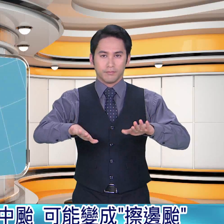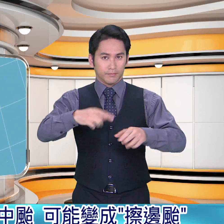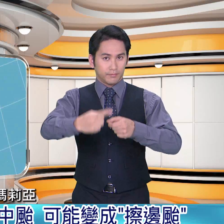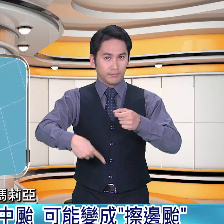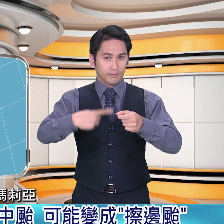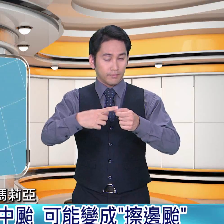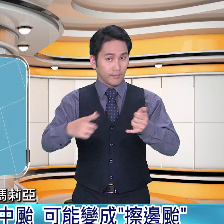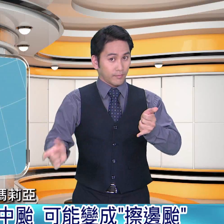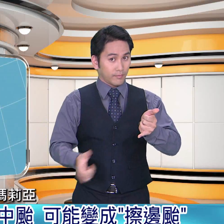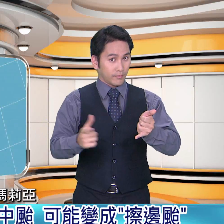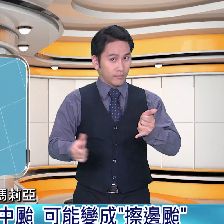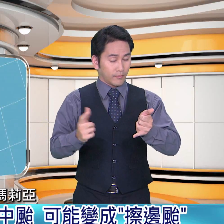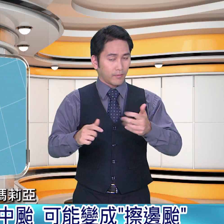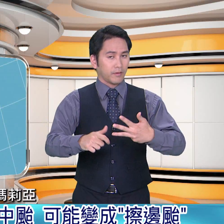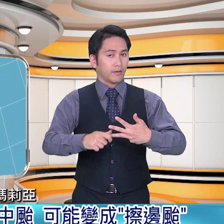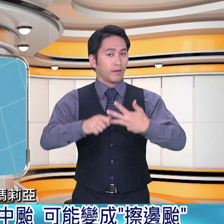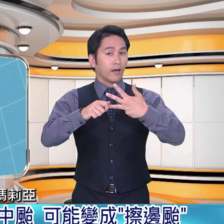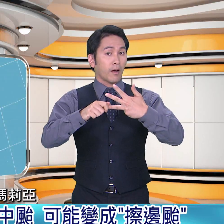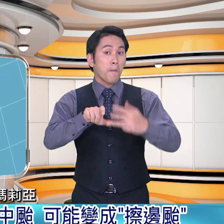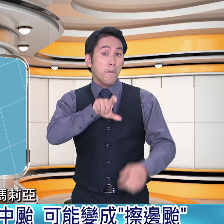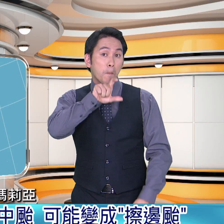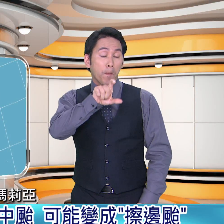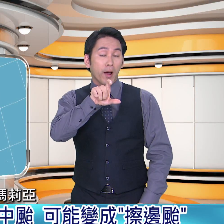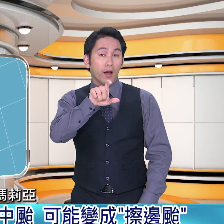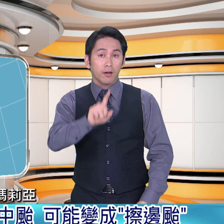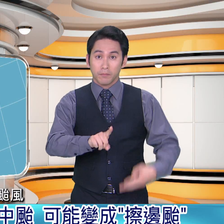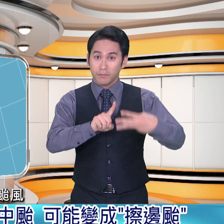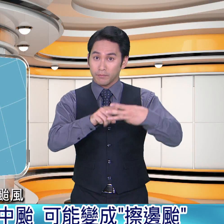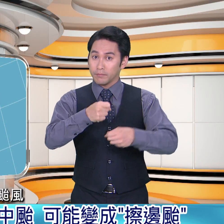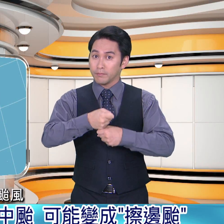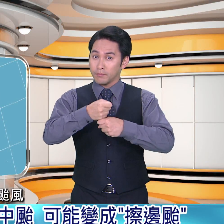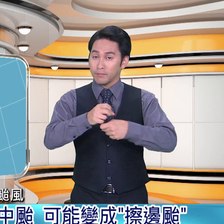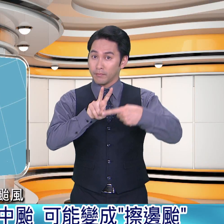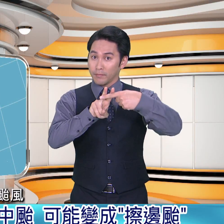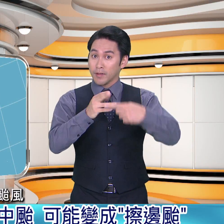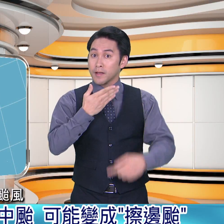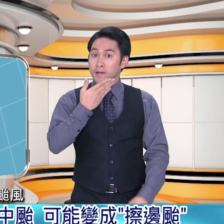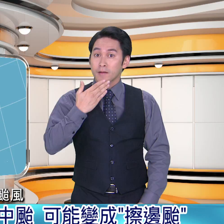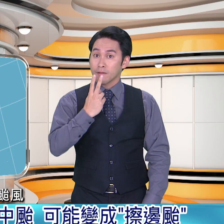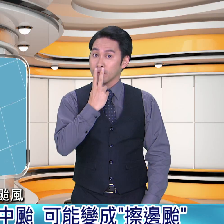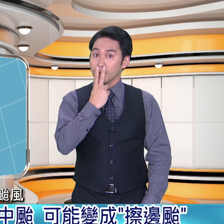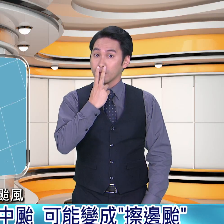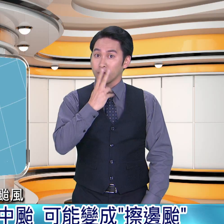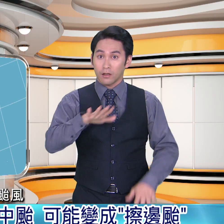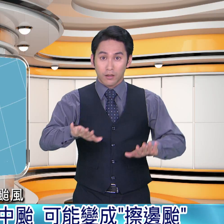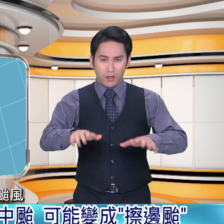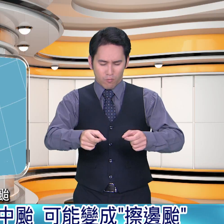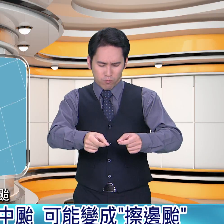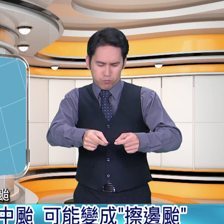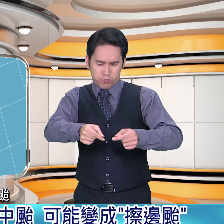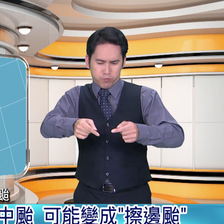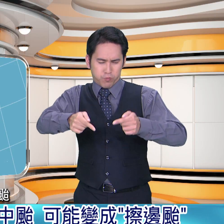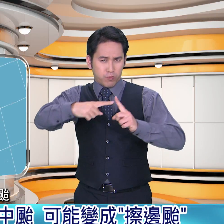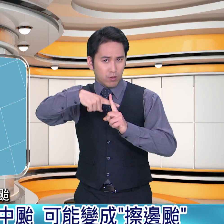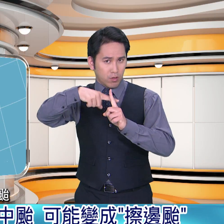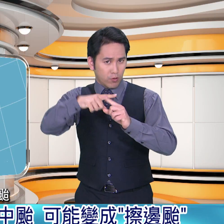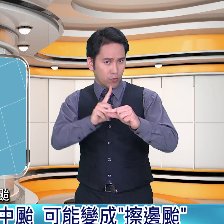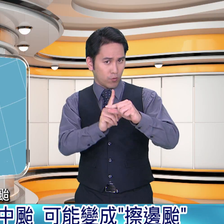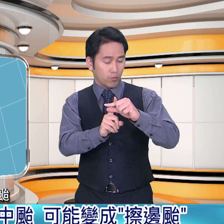今年第八号台风玛利亚已经增强为中度台风，有可能转为擦